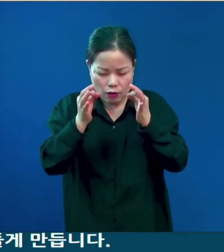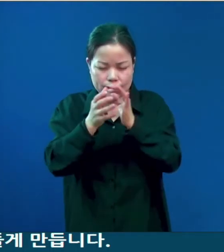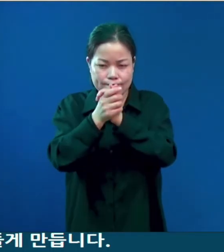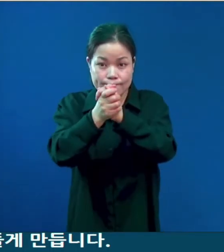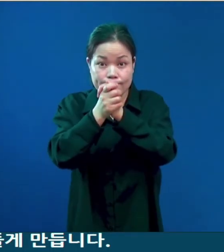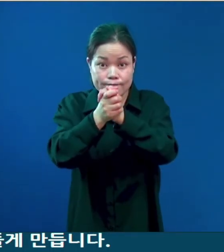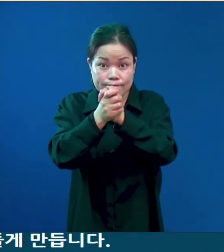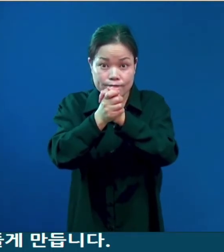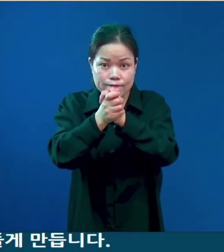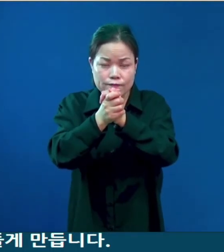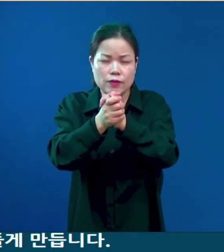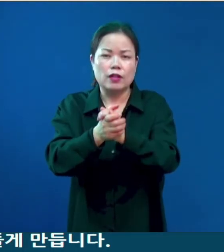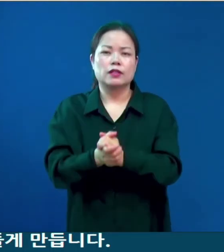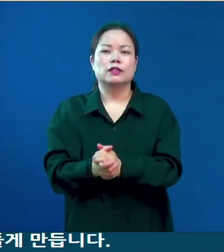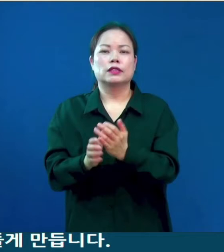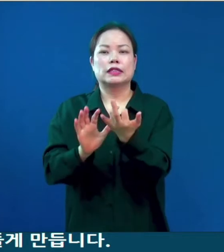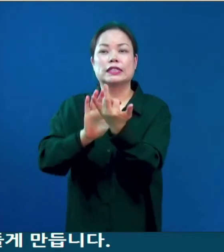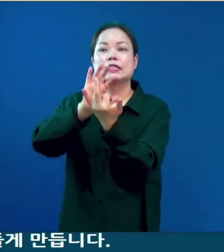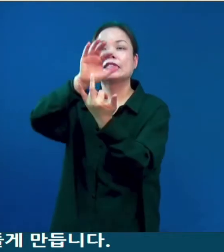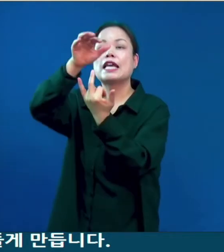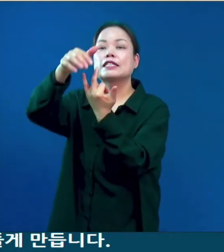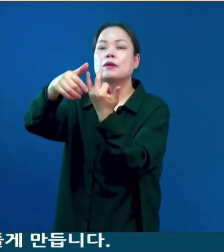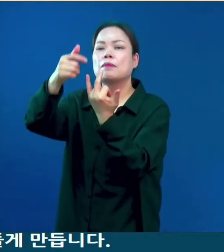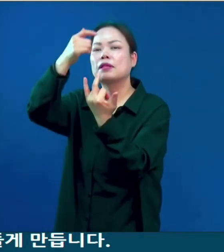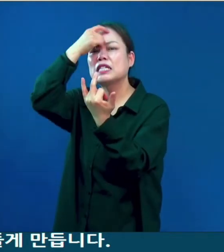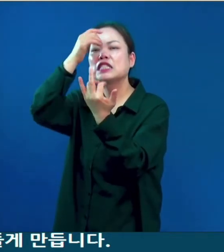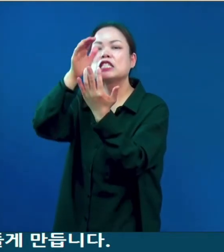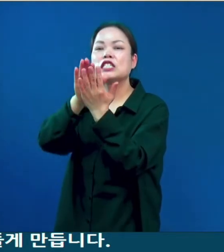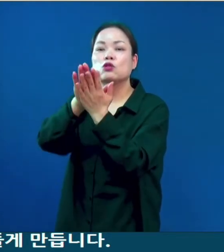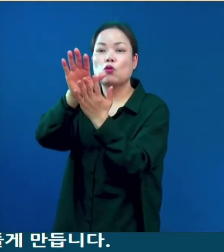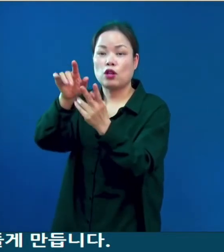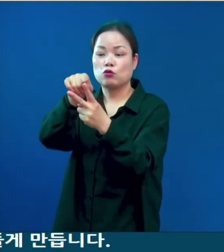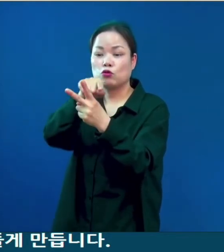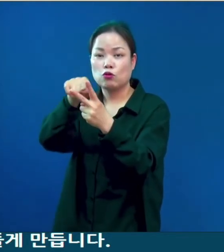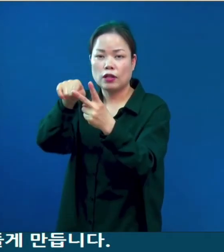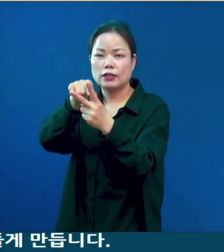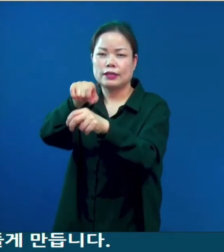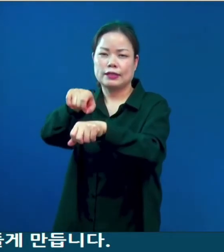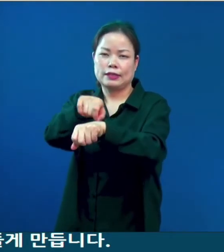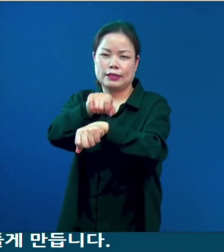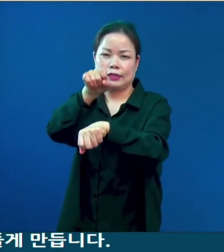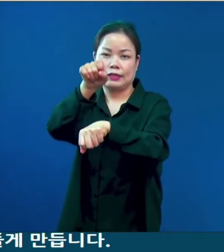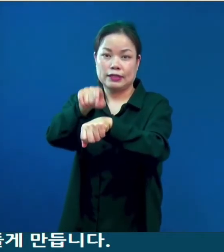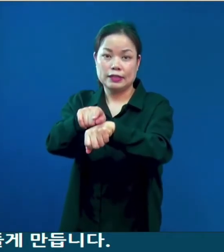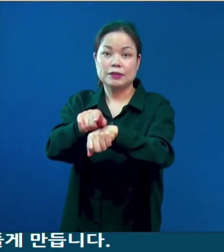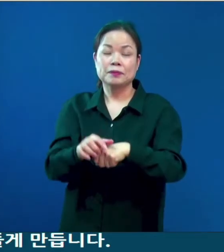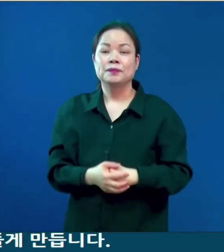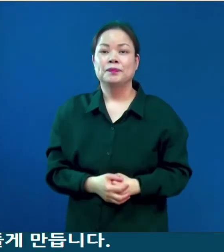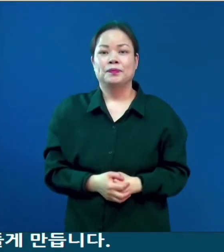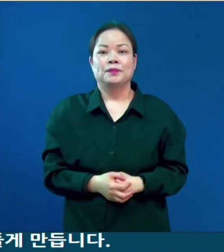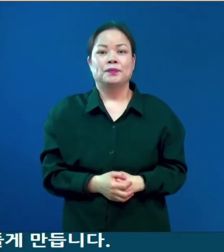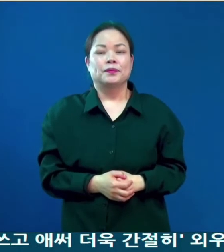열렬함, 이것이 겟세마네 기도의 그 주님의 기도의 그 두 가지 큰 특징이라고 할 수 있겠습니다.